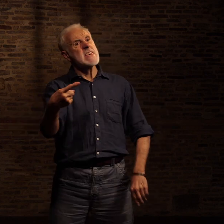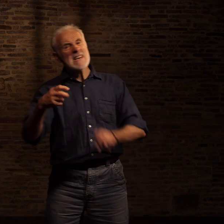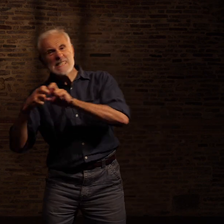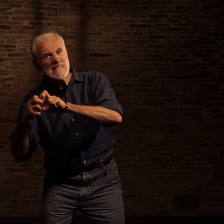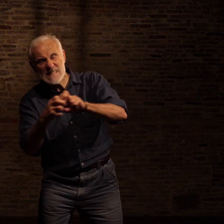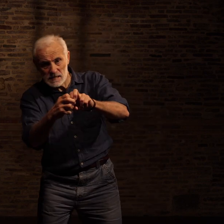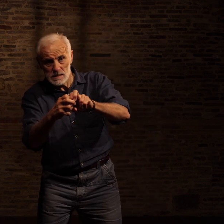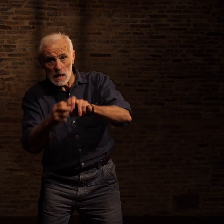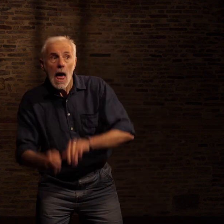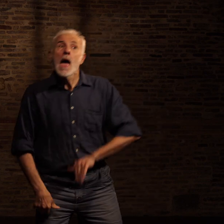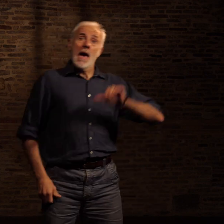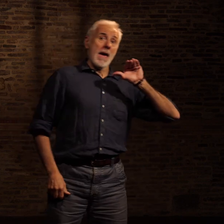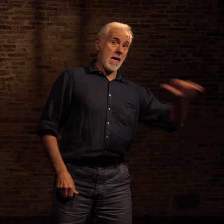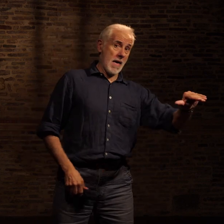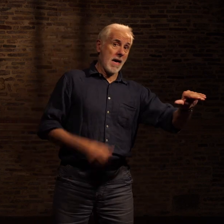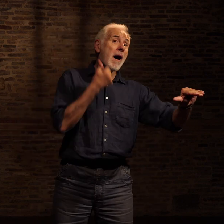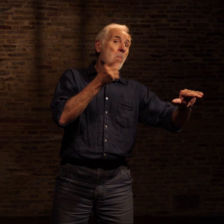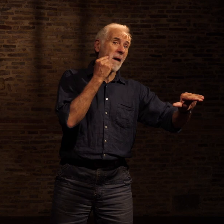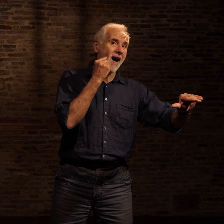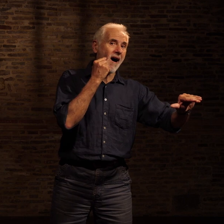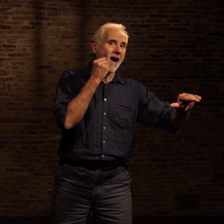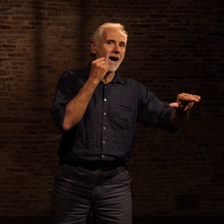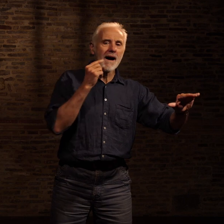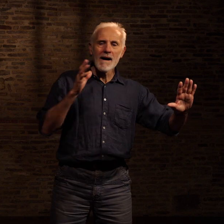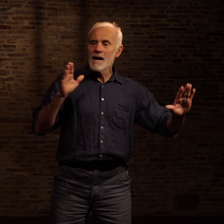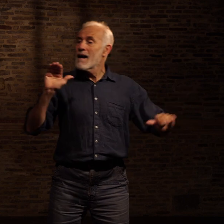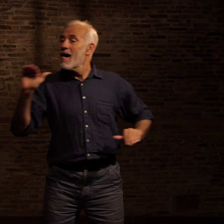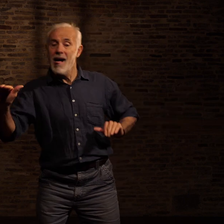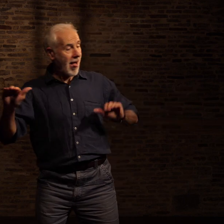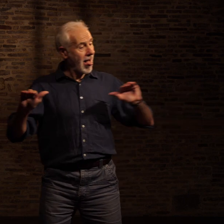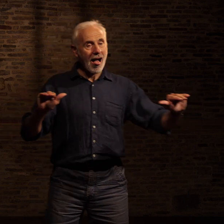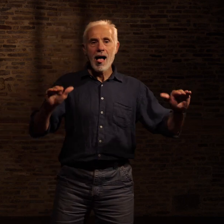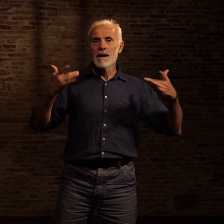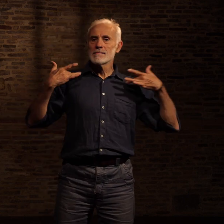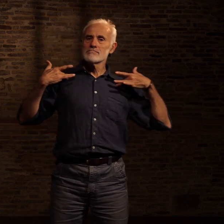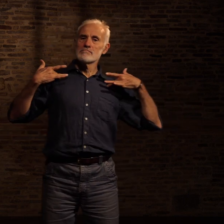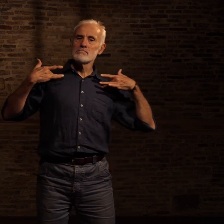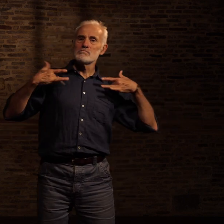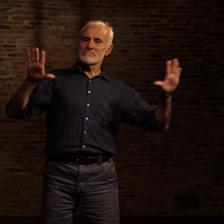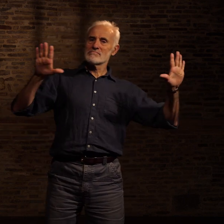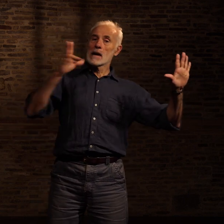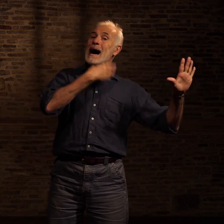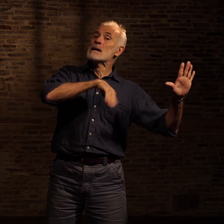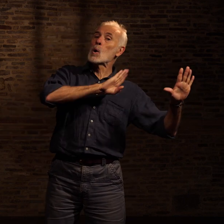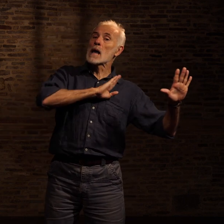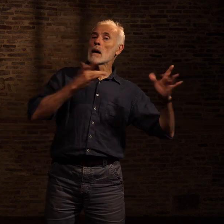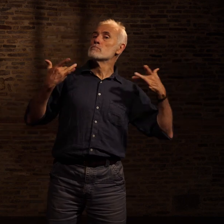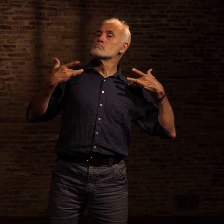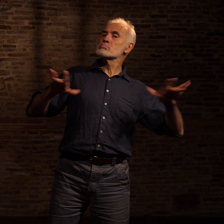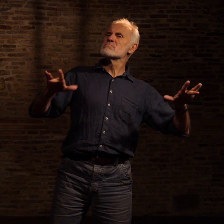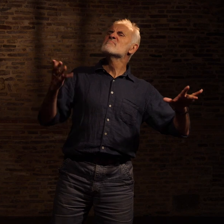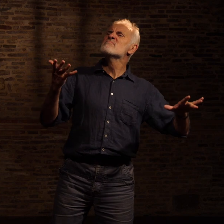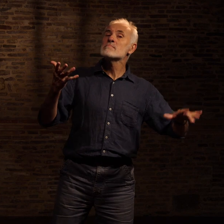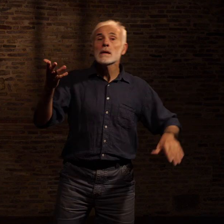l'institution était de prévenir la police d'état et d'aviser les parents du fugitif de cette manière l'institution se